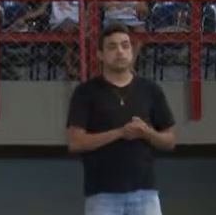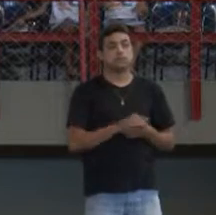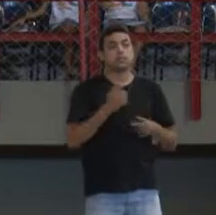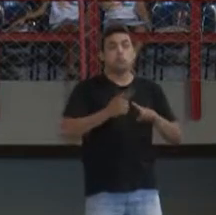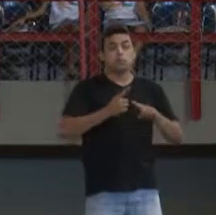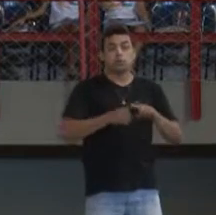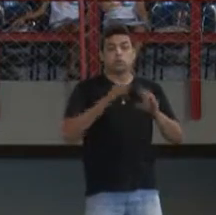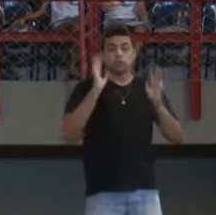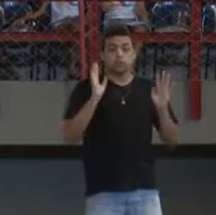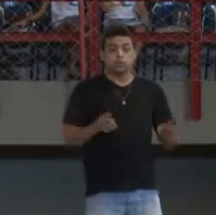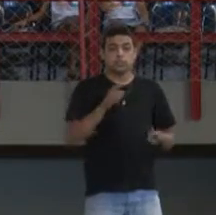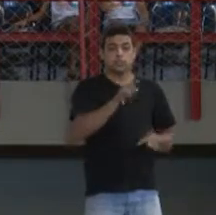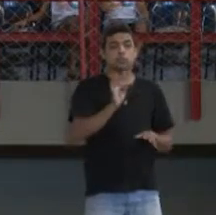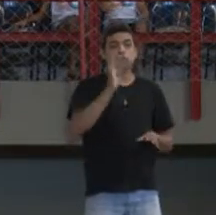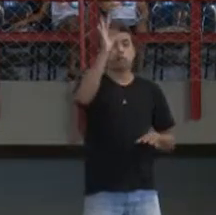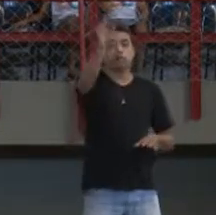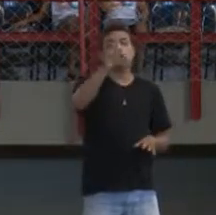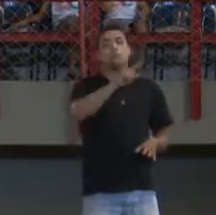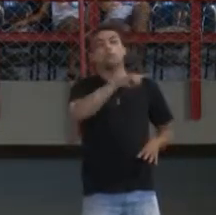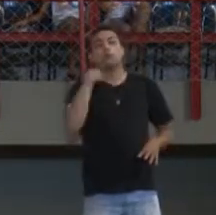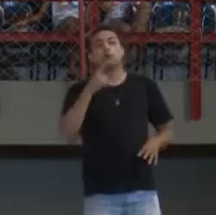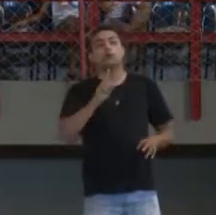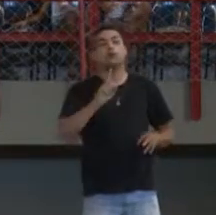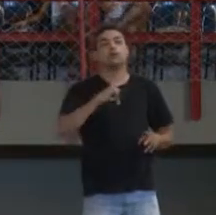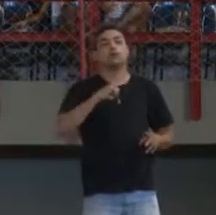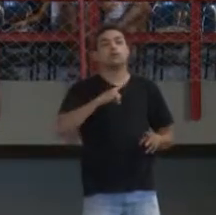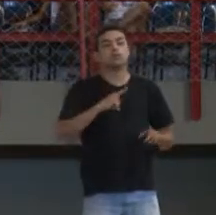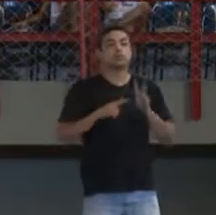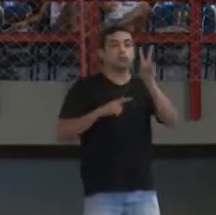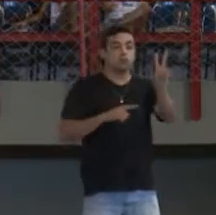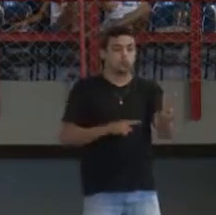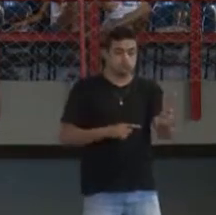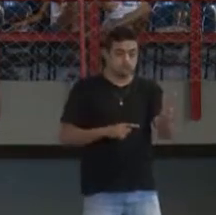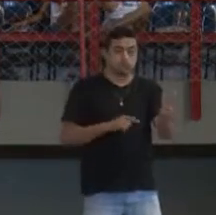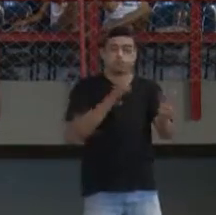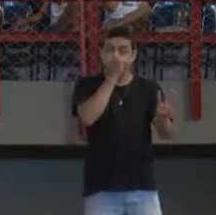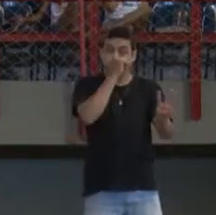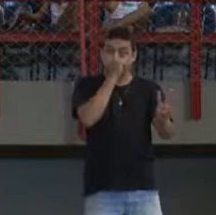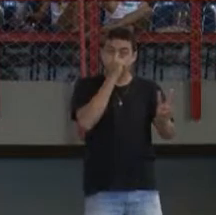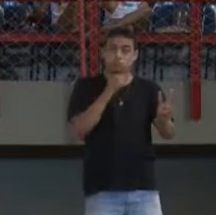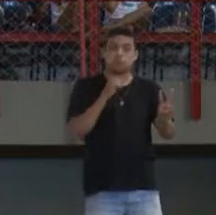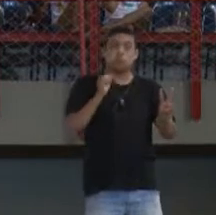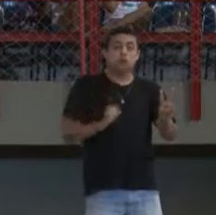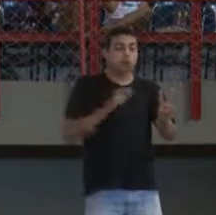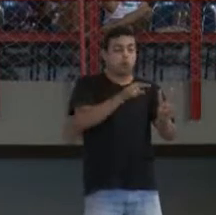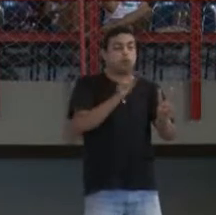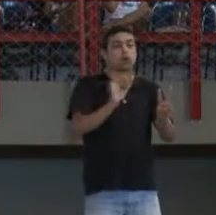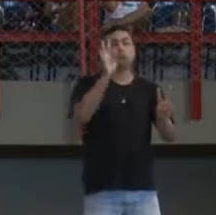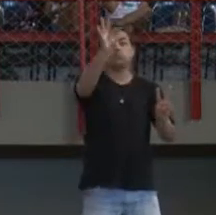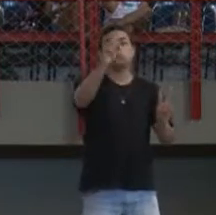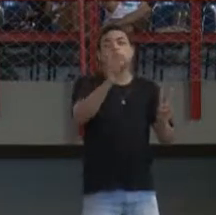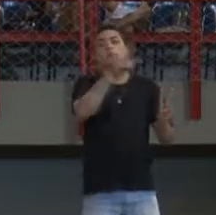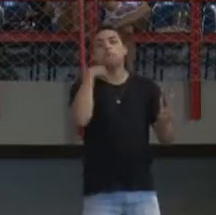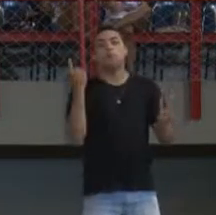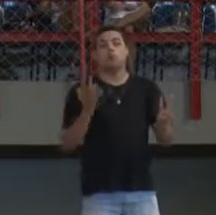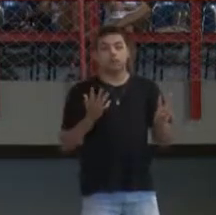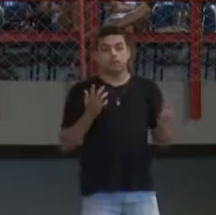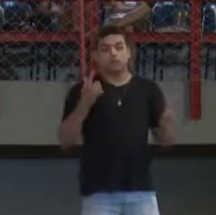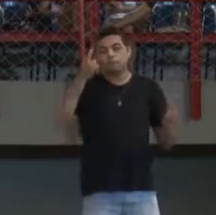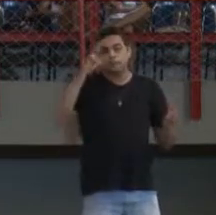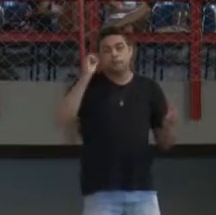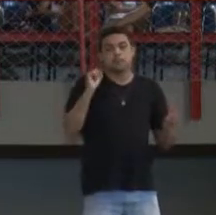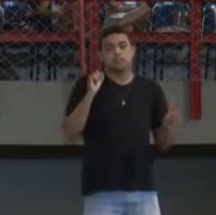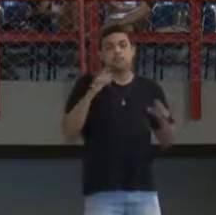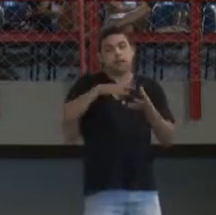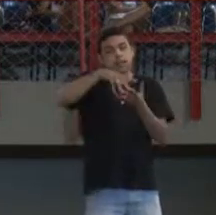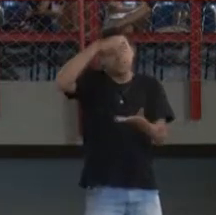Numericamente falando, quando ele morrer, quantos mais tem? Mais 2. Aí ele pode morrer. Não é para você pensar assim, mas